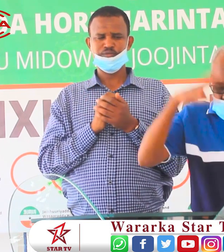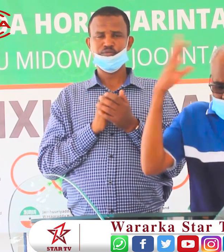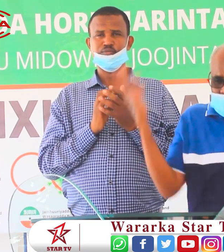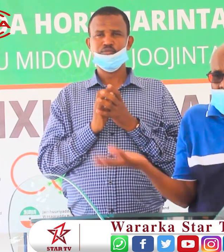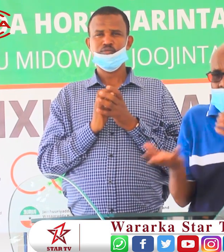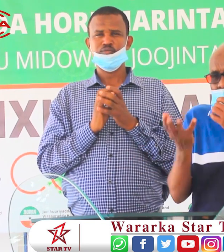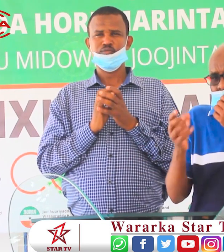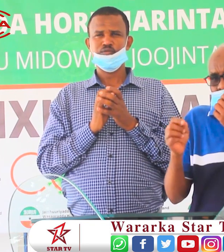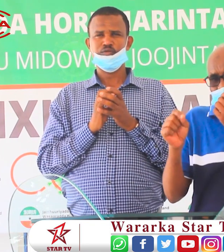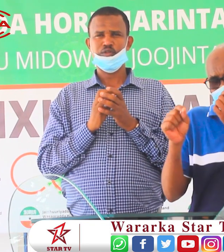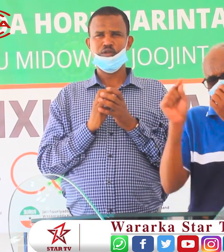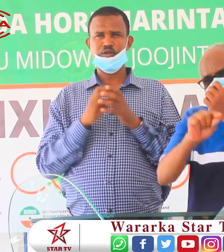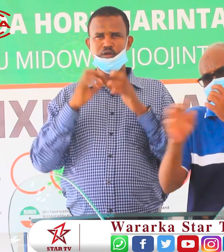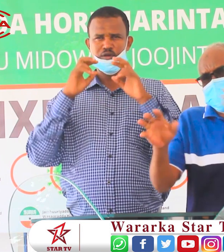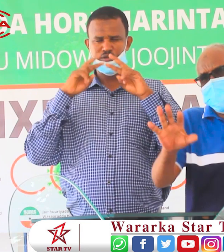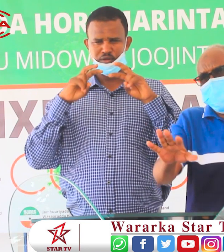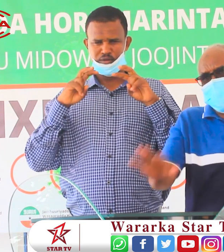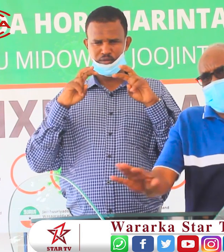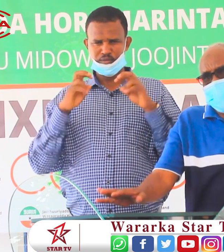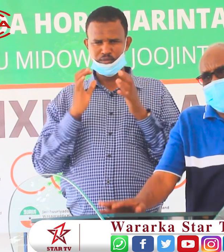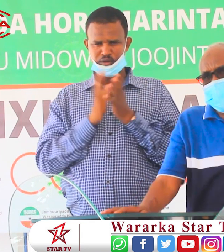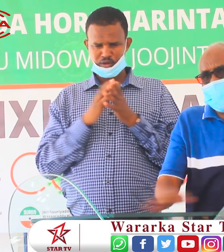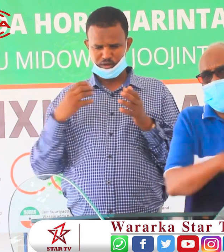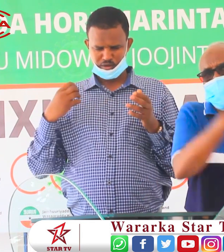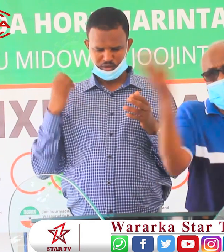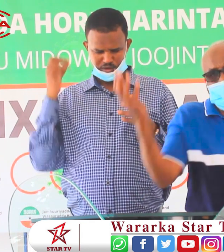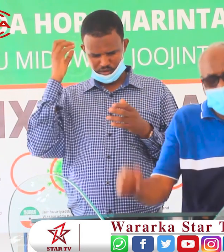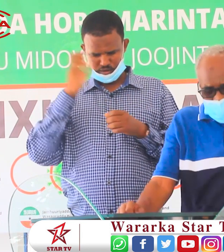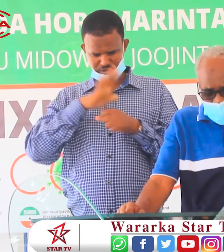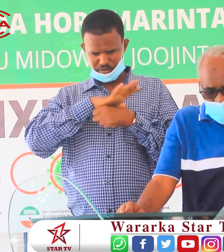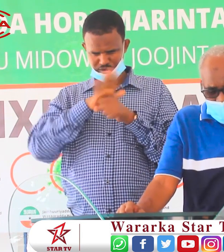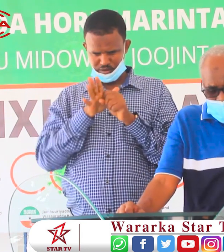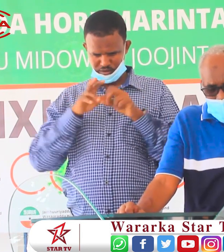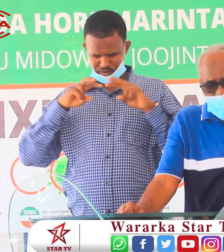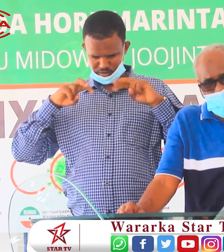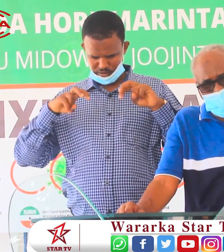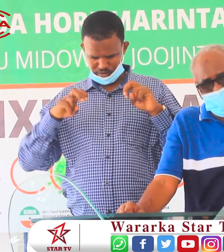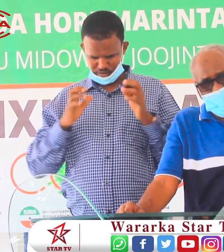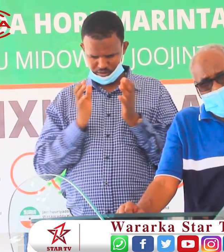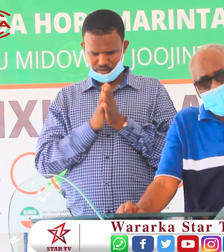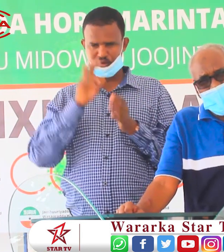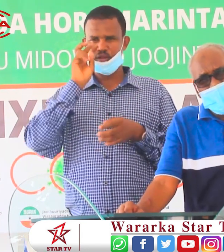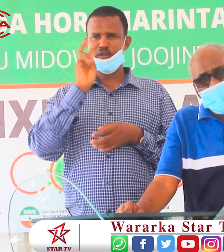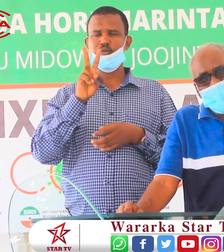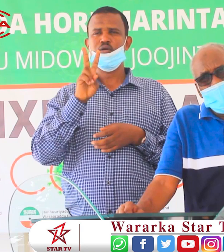guud ahaan laga eegay ee la taskariyay cudurka laga eegay marka la isku wada geeyay dadkii laga eegay waa